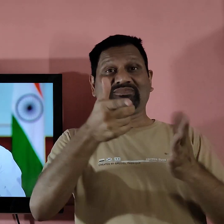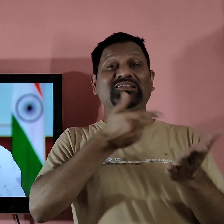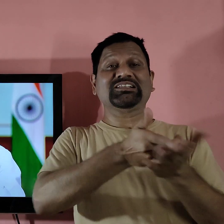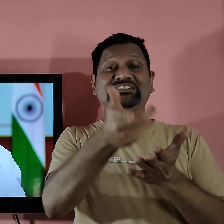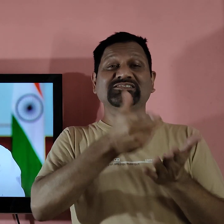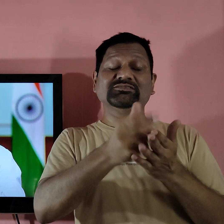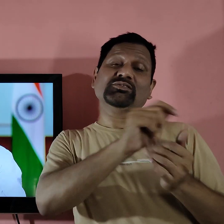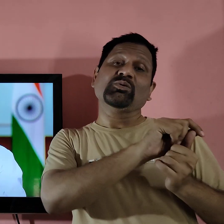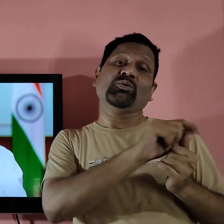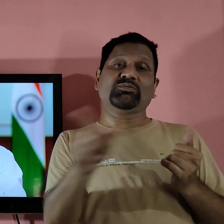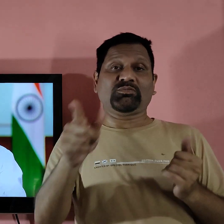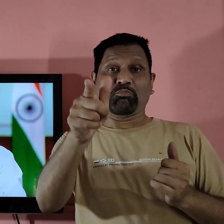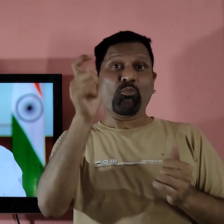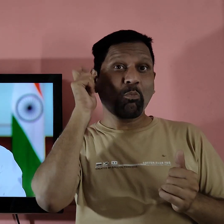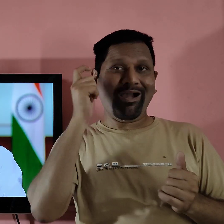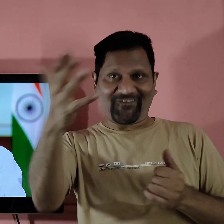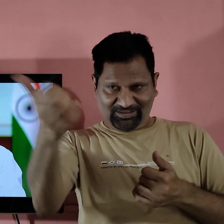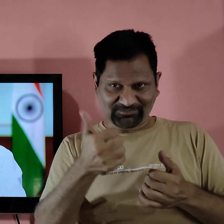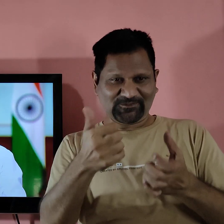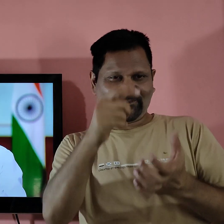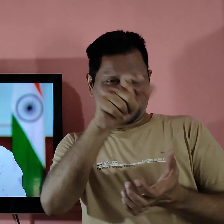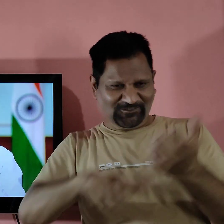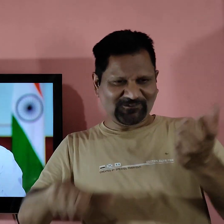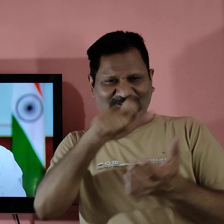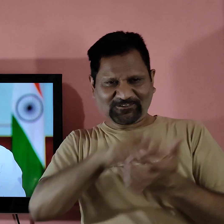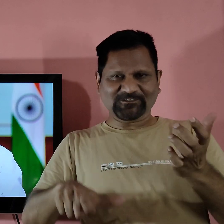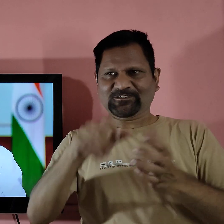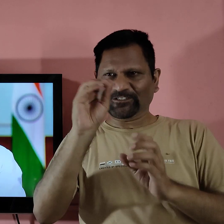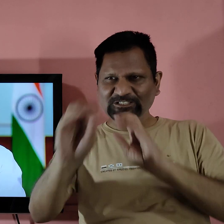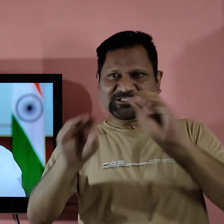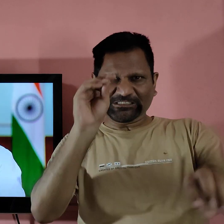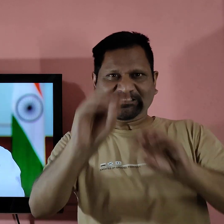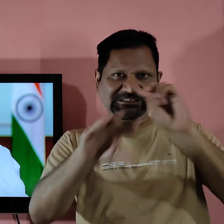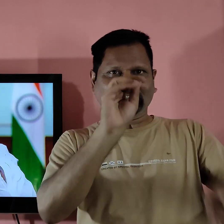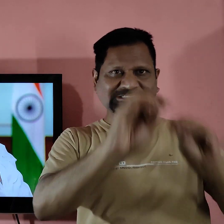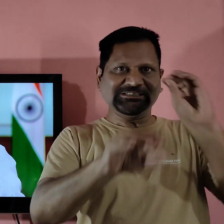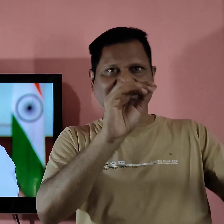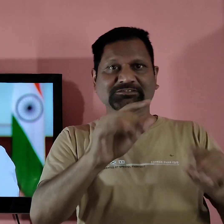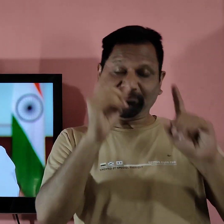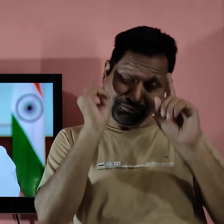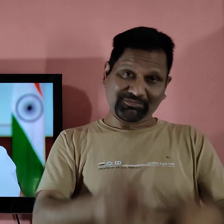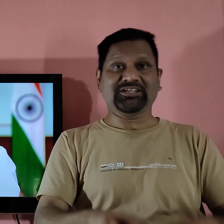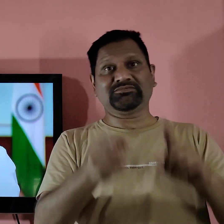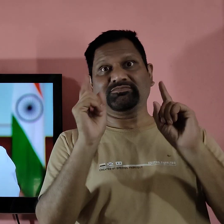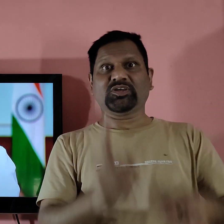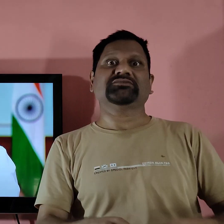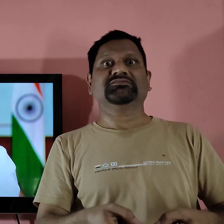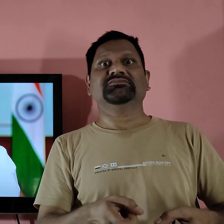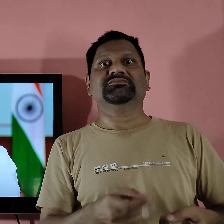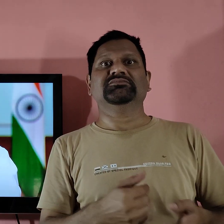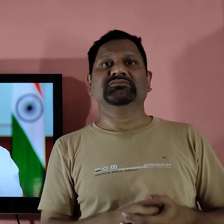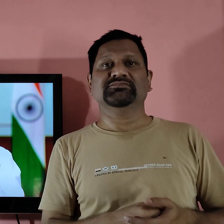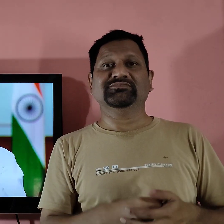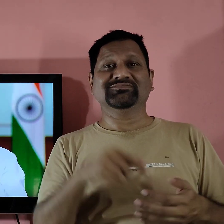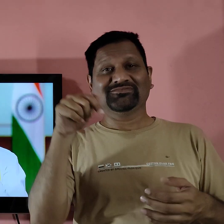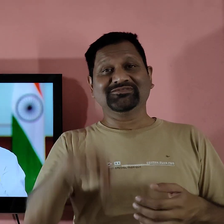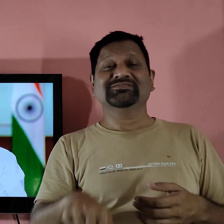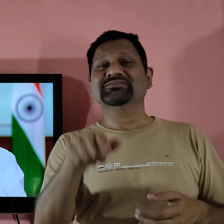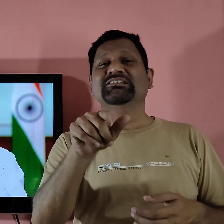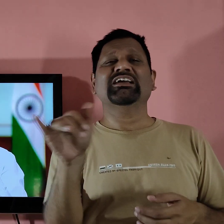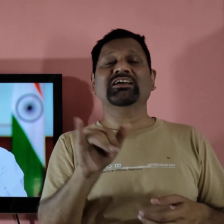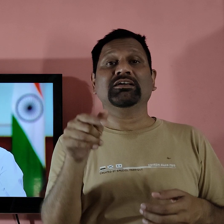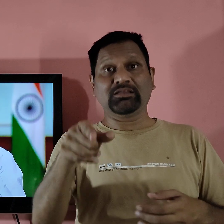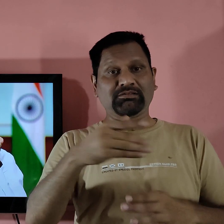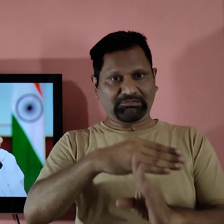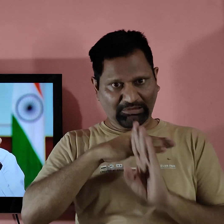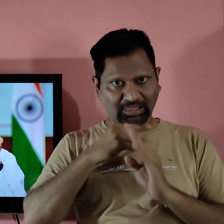के प्रत्येक सदस्य के मोबाइल फोन में आरोग्य सेतु ऐप को डाउनलोड करवाएं। ये एक प्रकार से